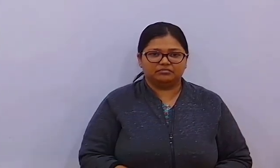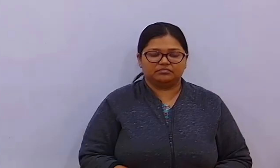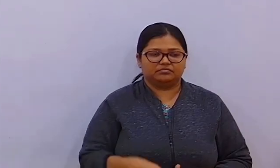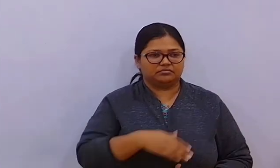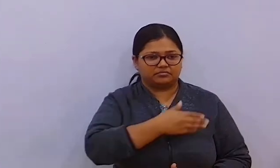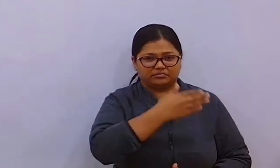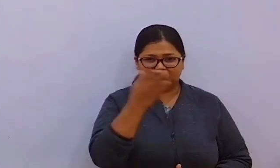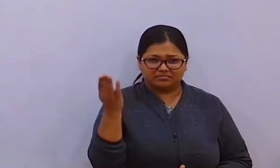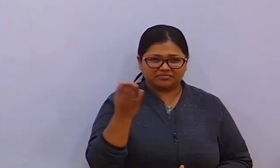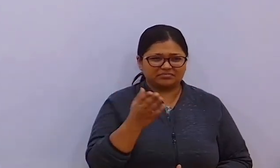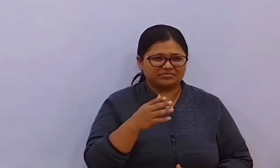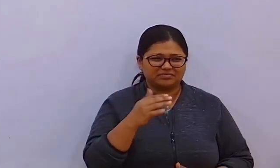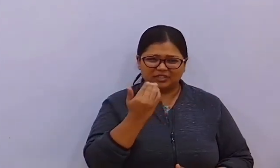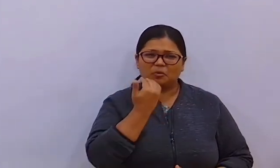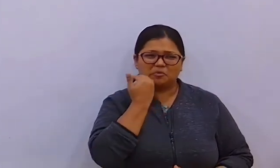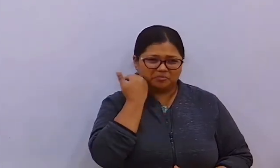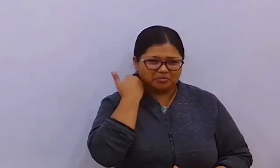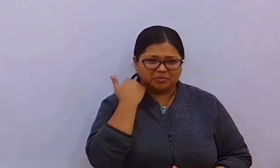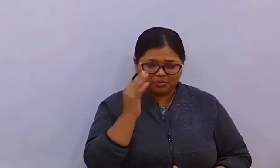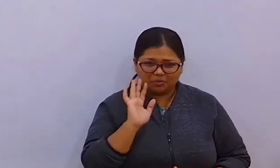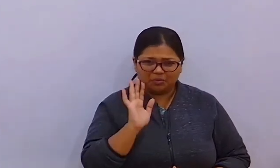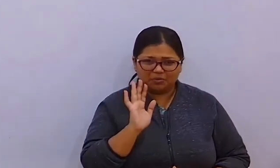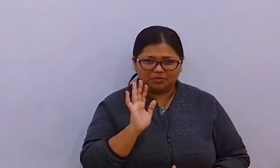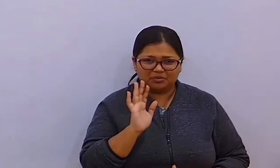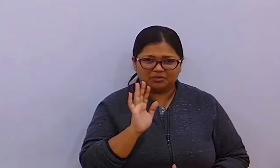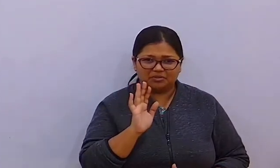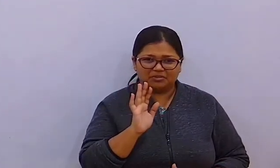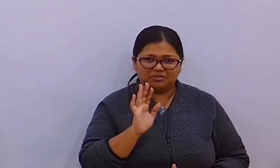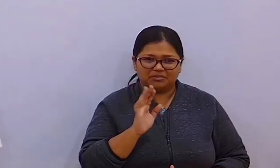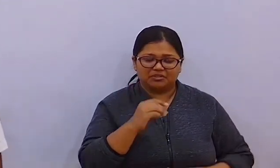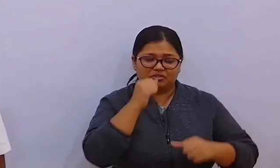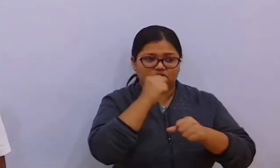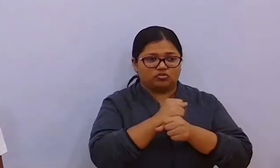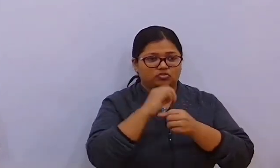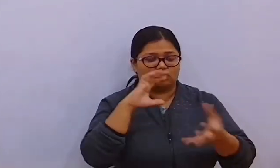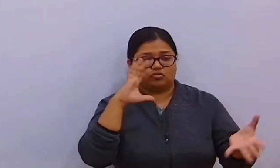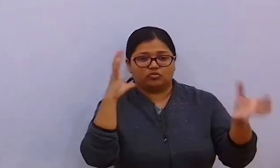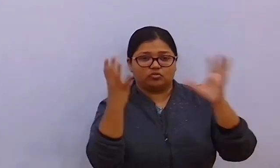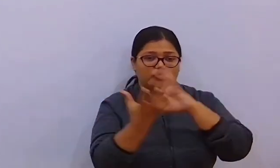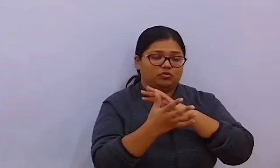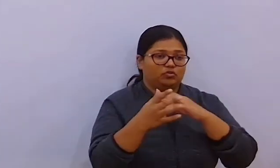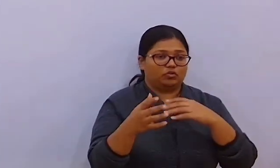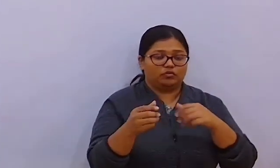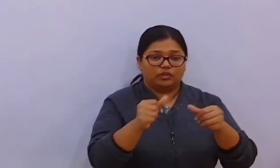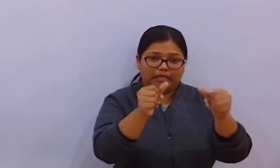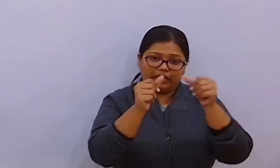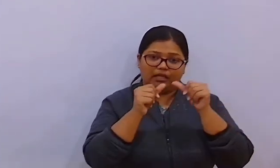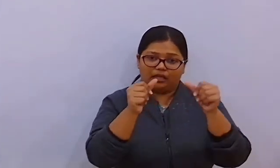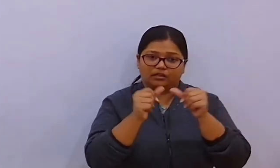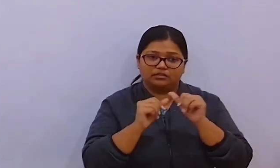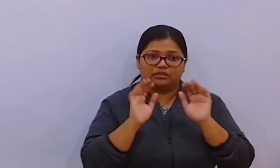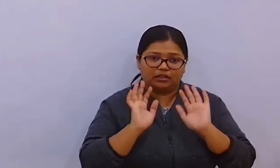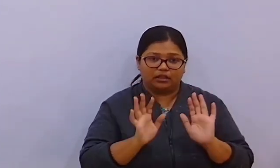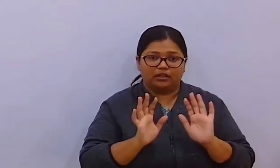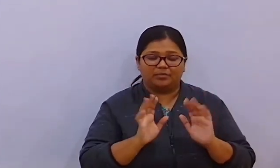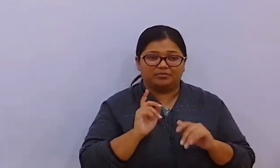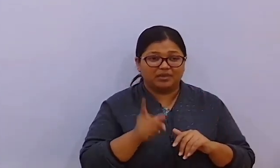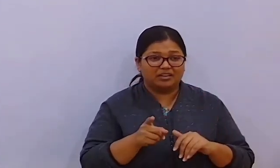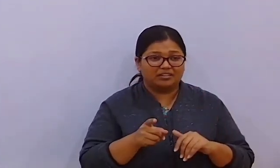का किसी भी बच्चे ने एक भी आंसर नहीं भेजा है, एक भी बच्चे ने, तो वो पता चल रहा है कि आपका कितना इंटरेस्ट